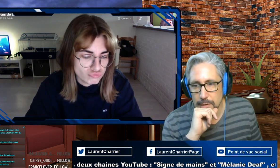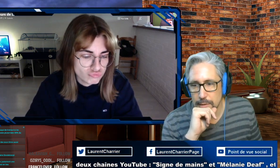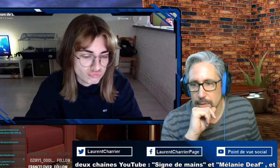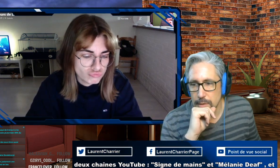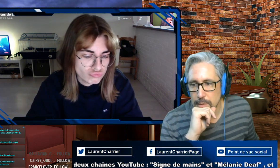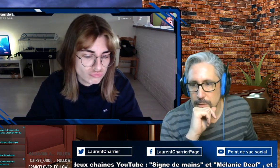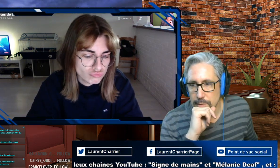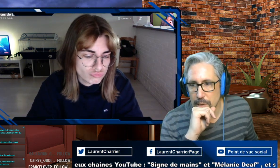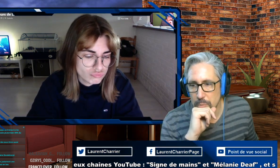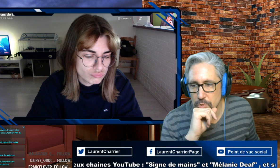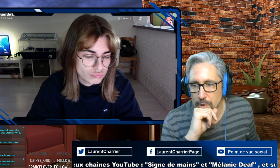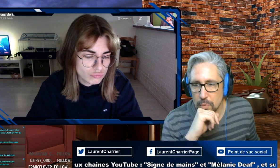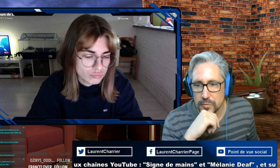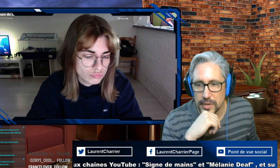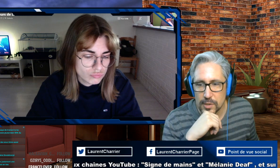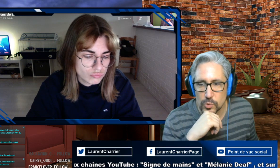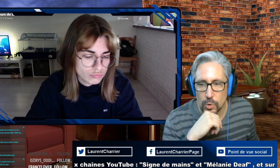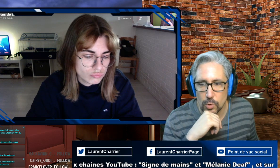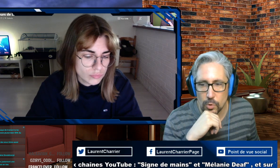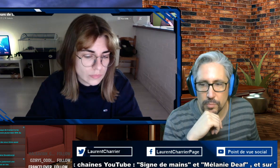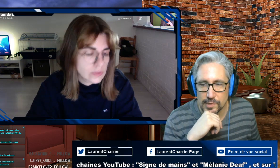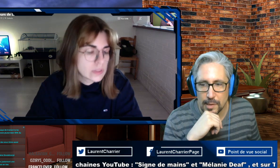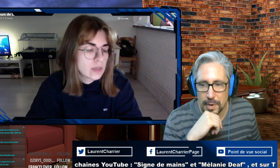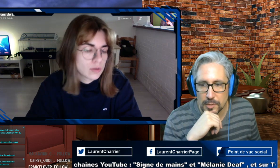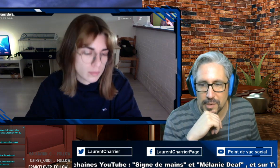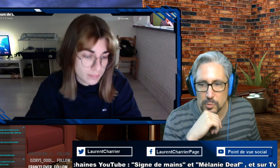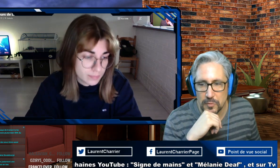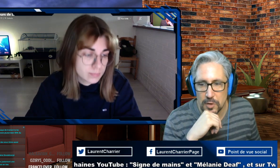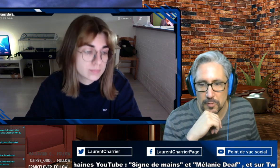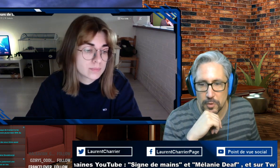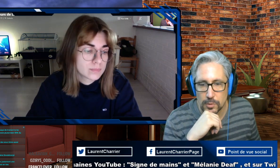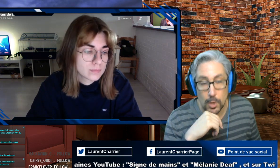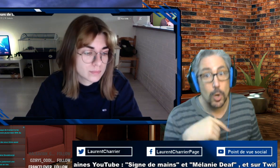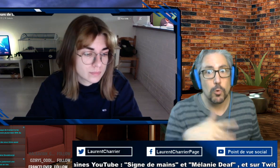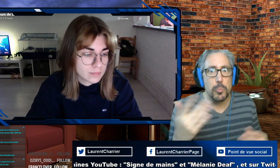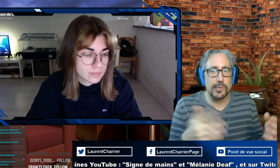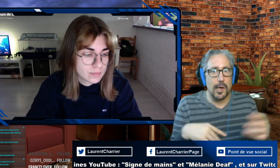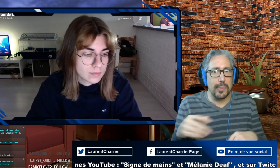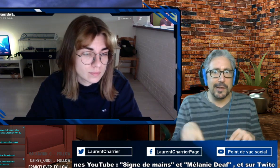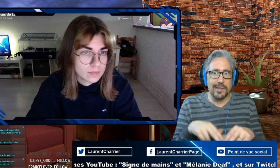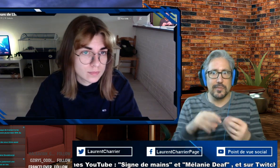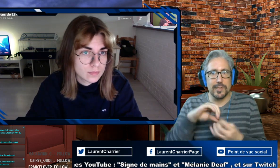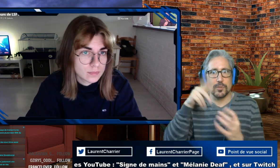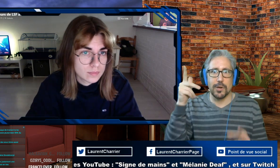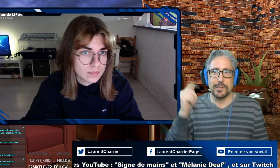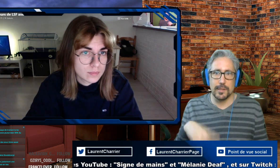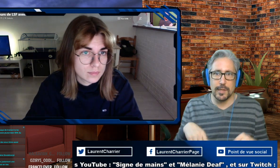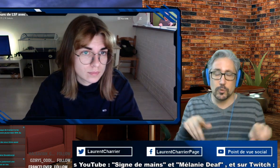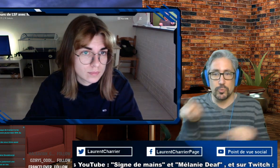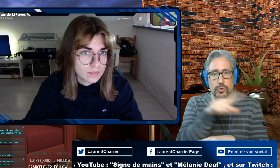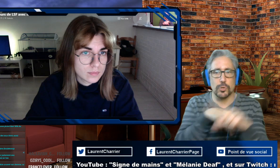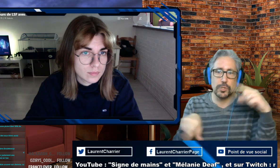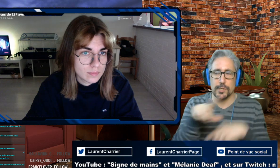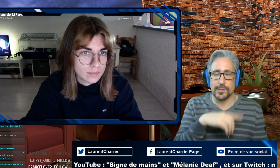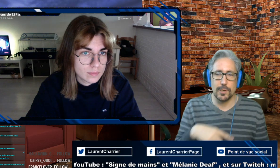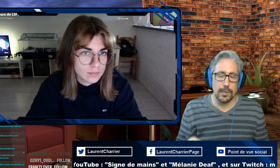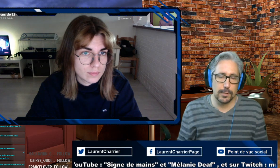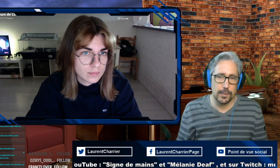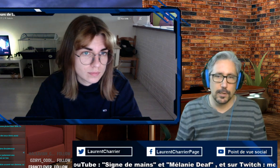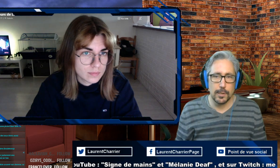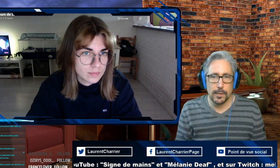on va voir. C'est un module à ouvrir sur Chrome, ça marche pas sous Firefox. Ouais bah ça après le navigateur internet on peut